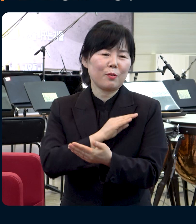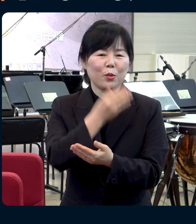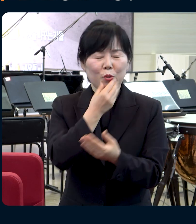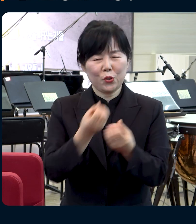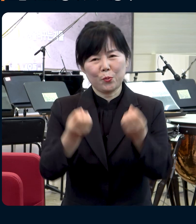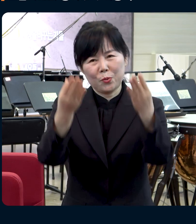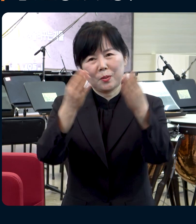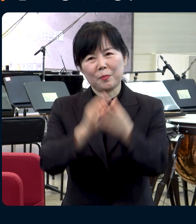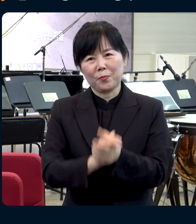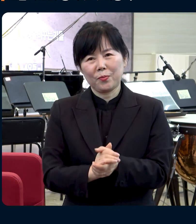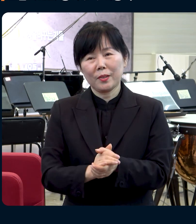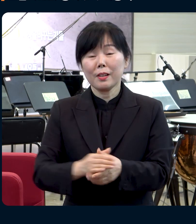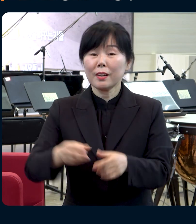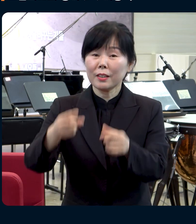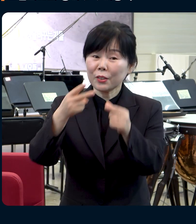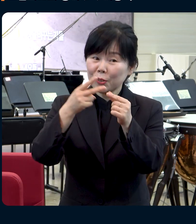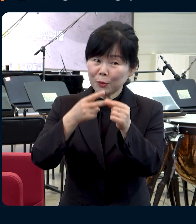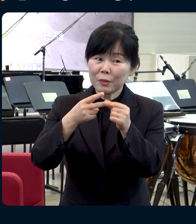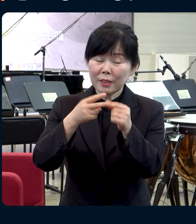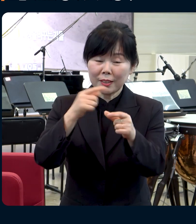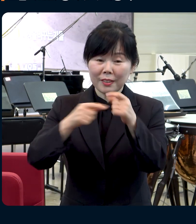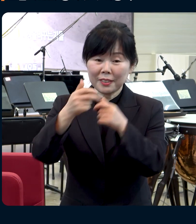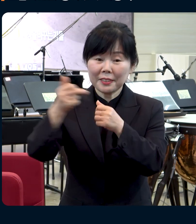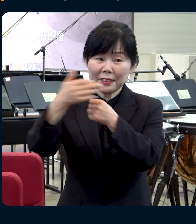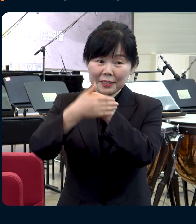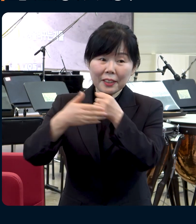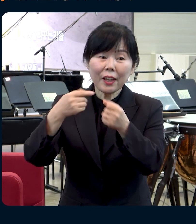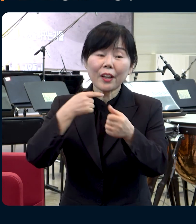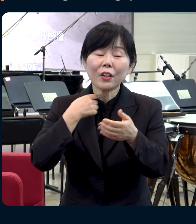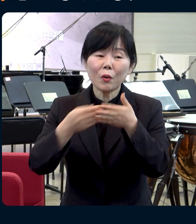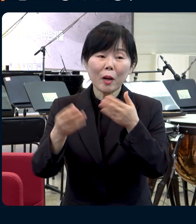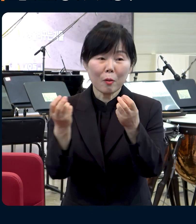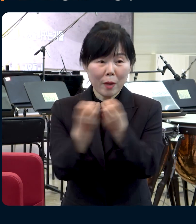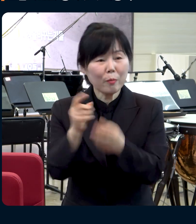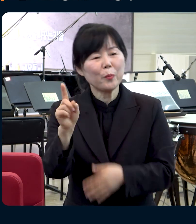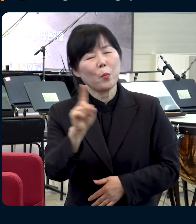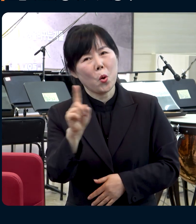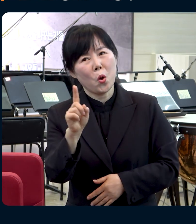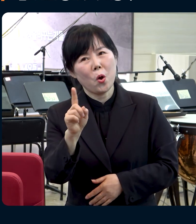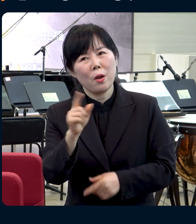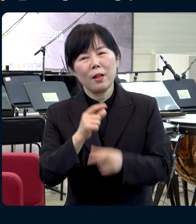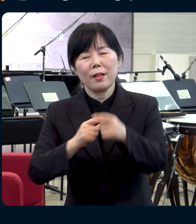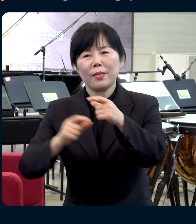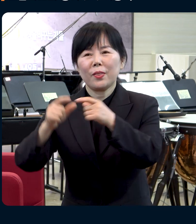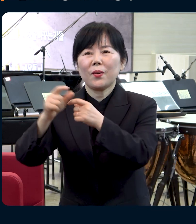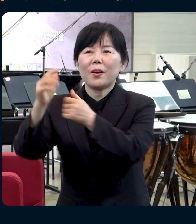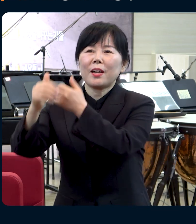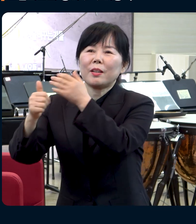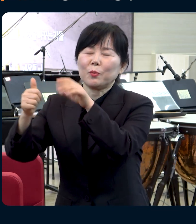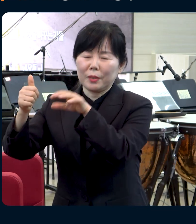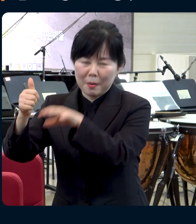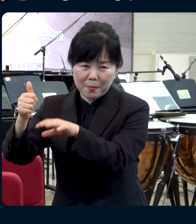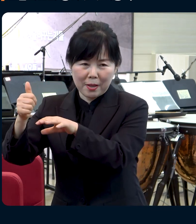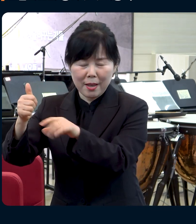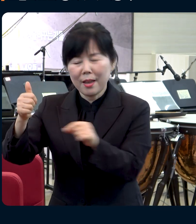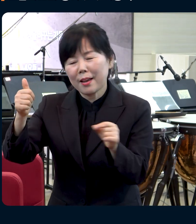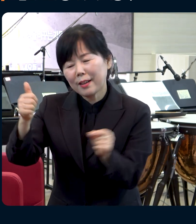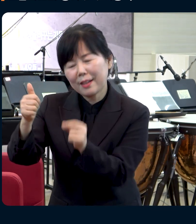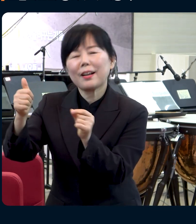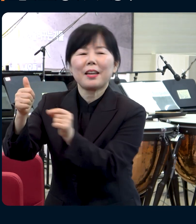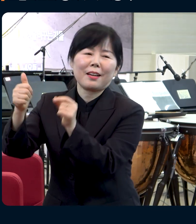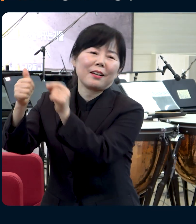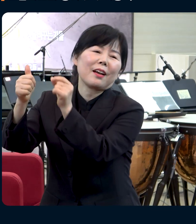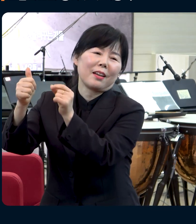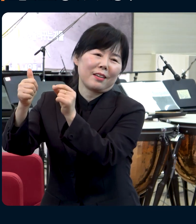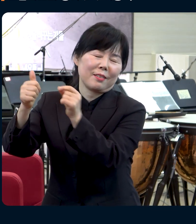두 번째로요, 더 큰 은혜를 경험하기 위해서는 어떻게 하느냐? 더 하나님께 가까이 가야 합니다.